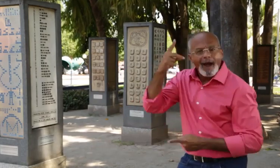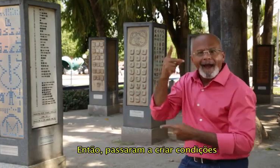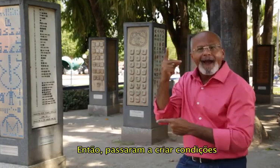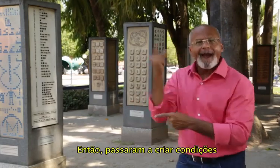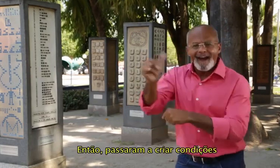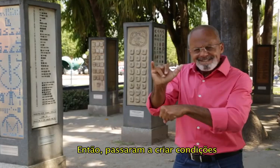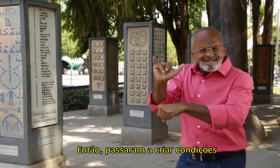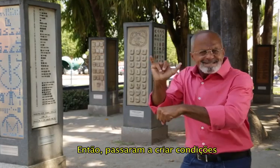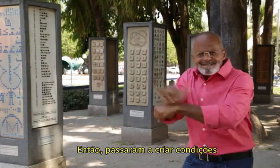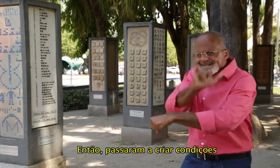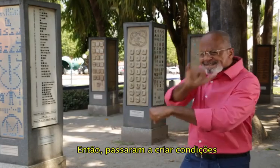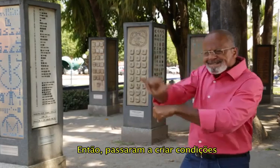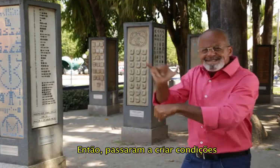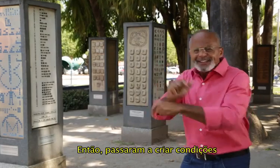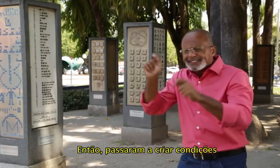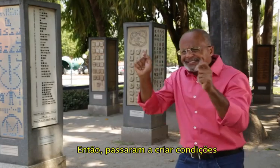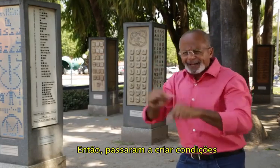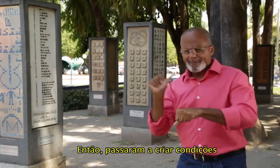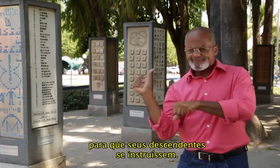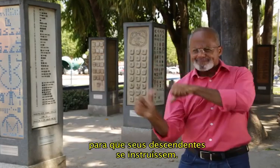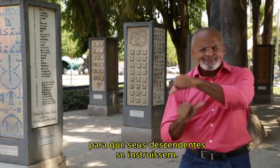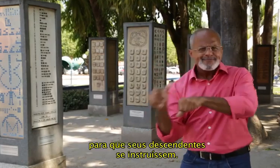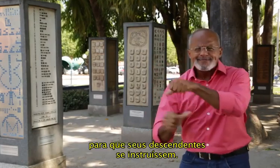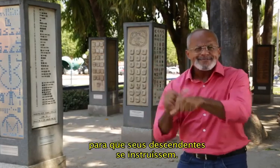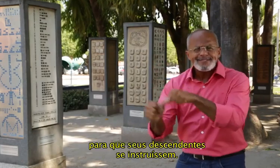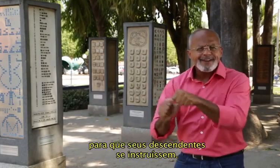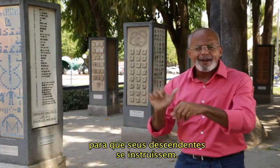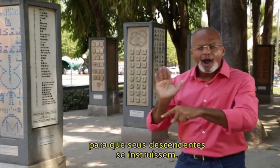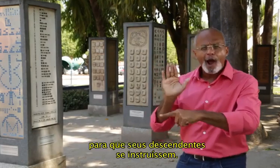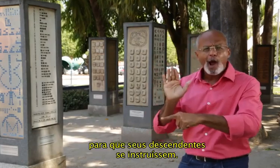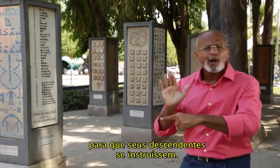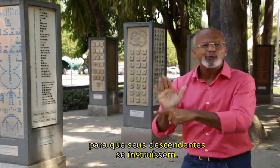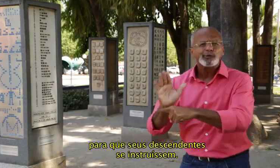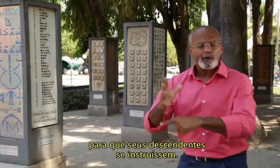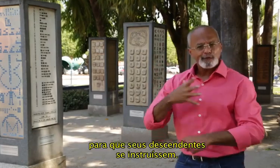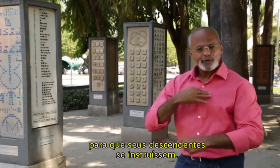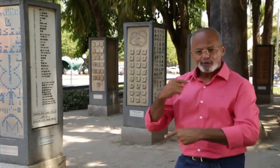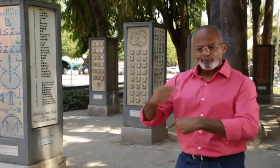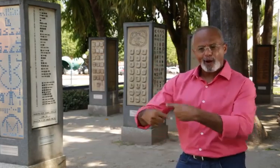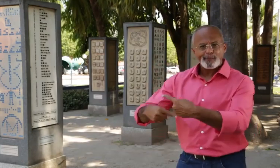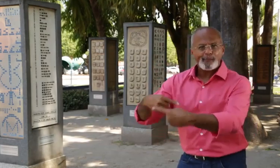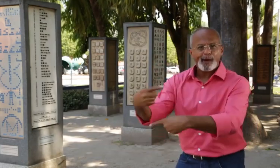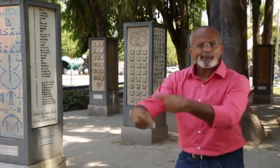Então passaram a criar condições para que seus descendentes se instruíssem.